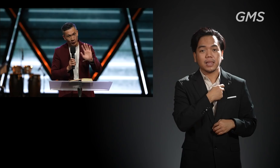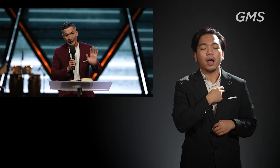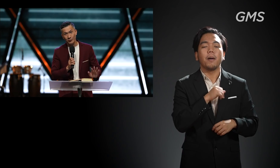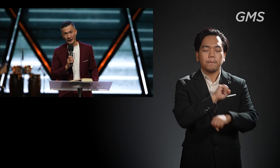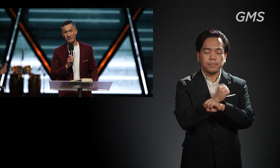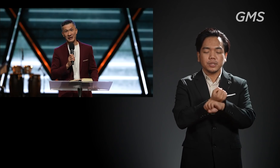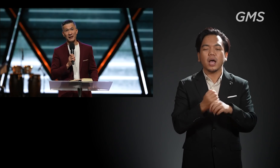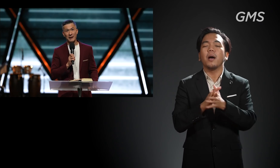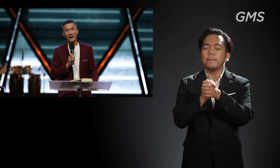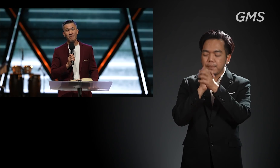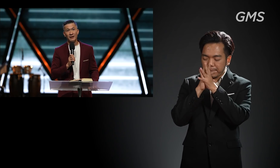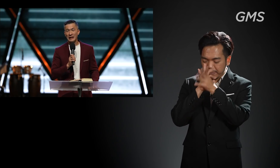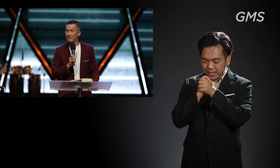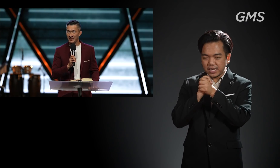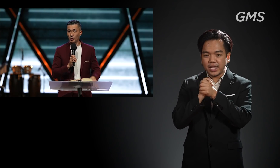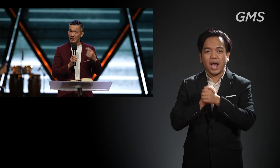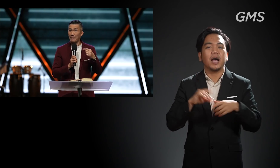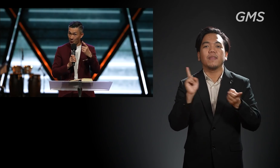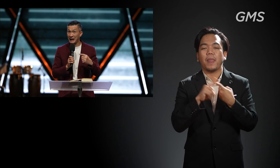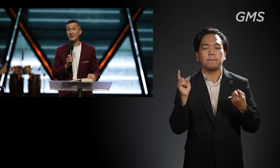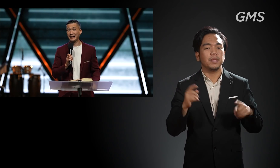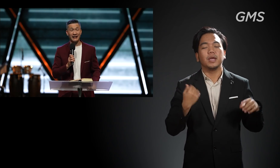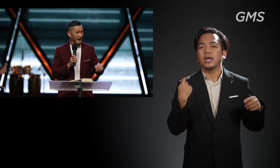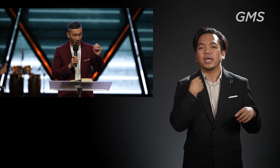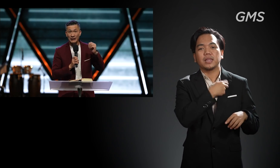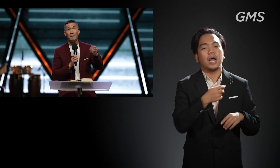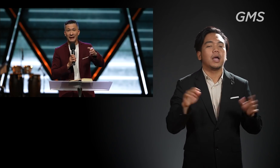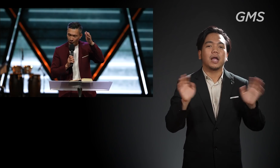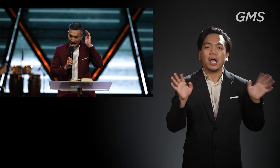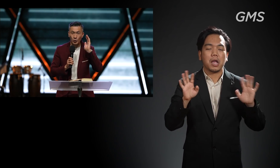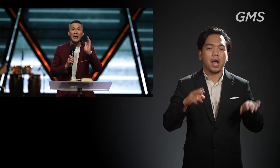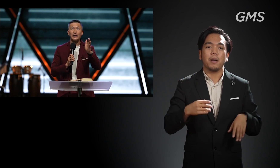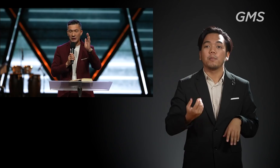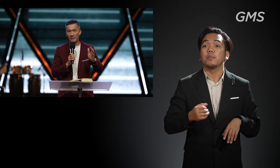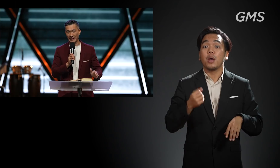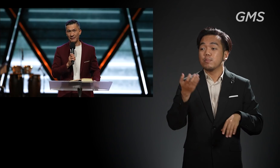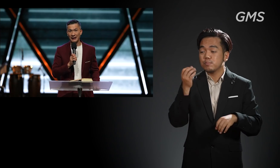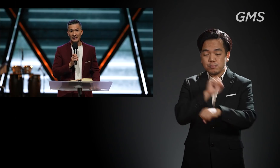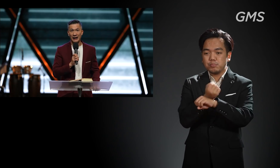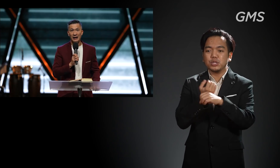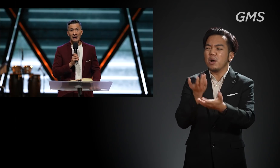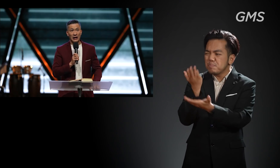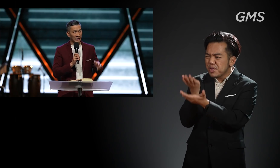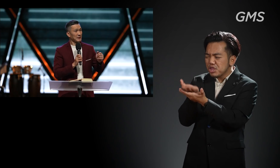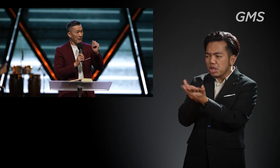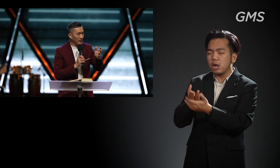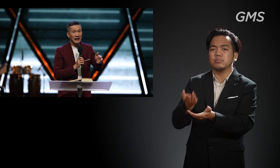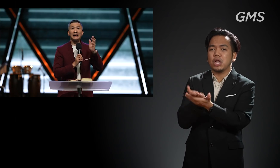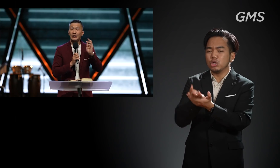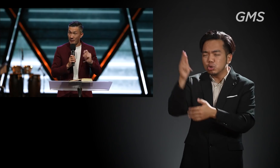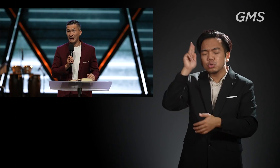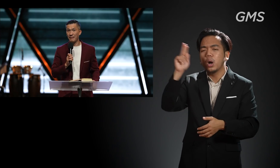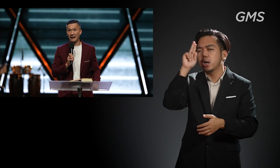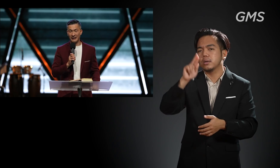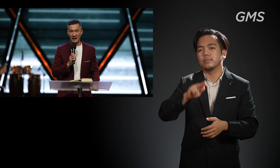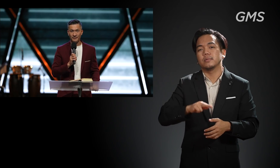tidak berhutang budi sama siapa-siapa, yang pasti Tuhan tidak berhutang sama kita. Kalau kita memberi itu karena Tuhan sudah memberikan pada kita. Kalau kita bisa memberi karena